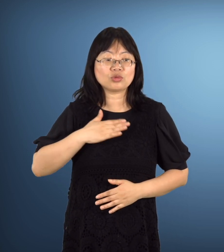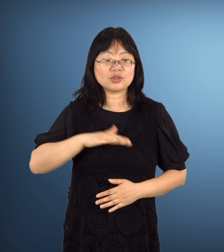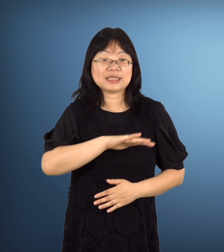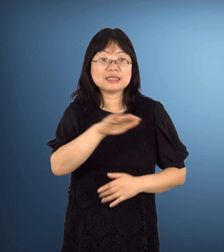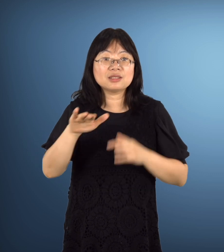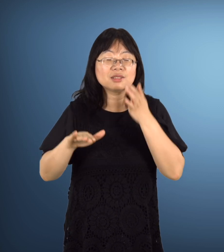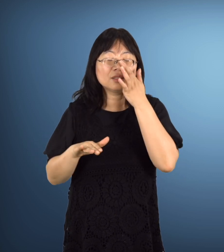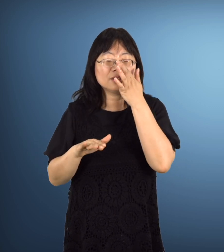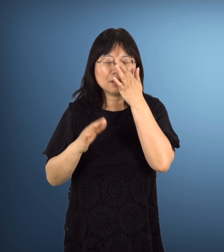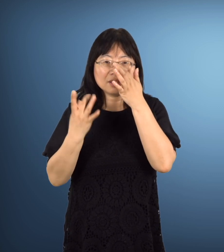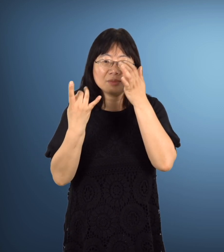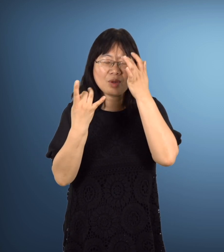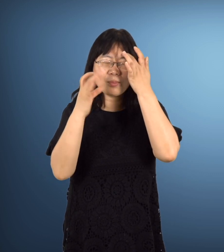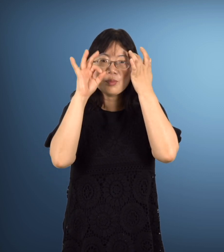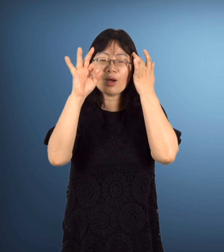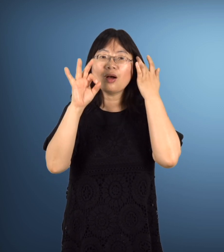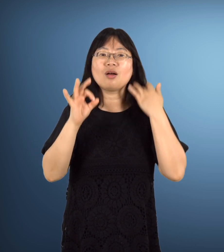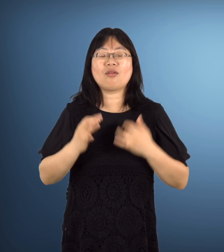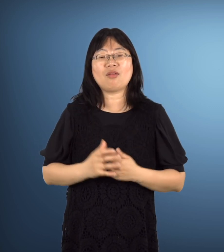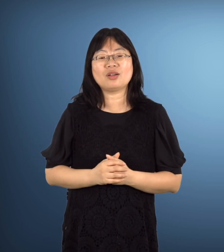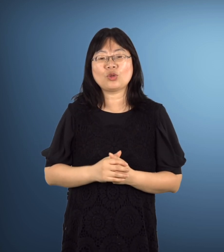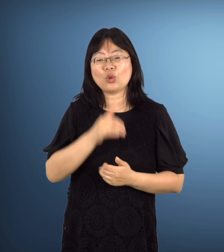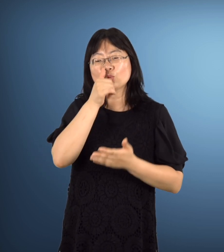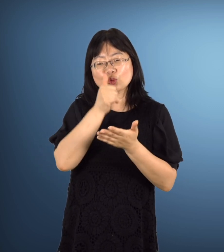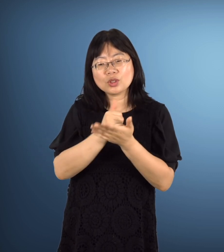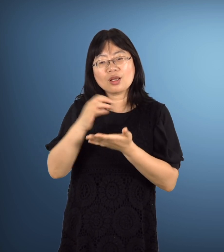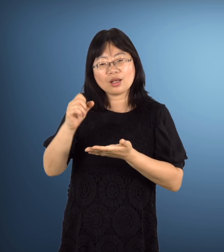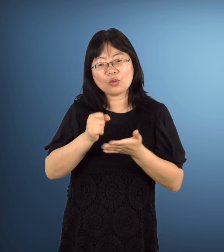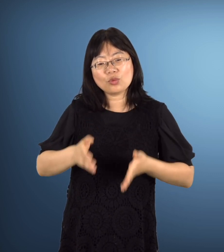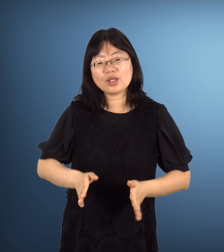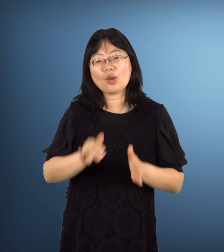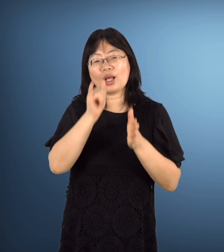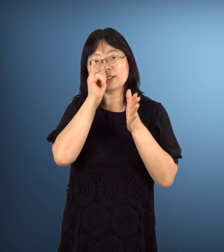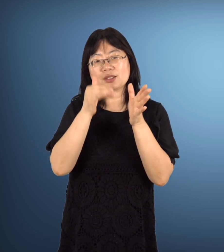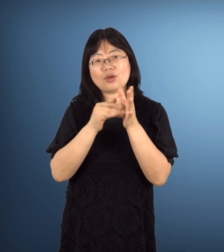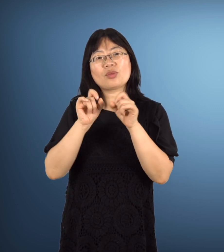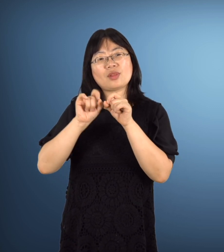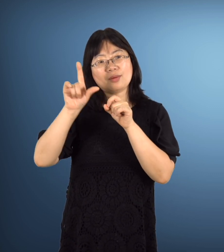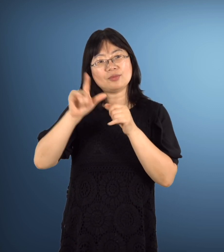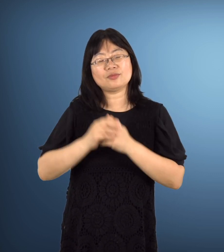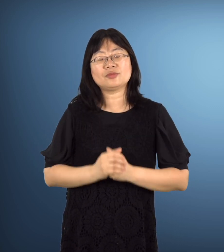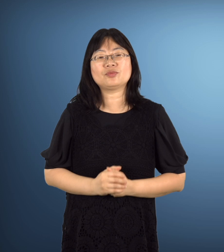우리는 기본적으로 원초적인 죄를 가지고 태어나요.